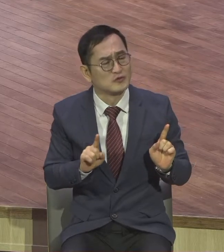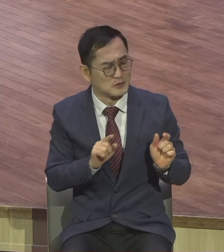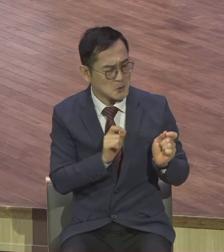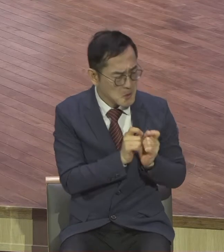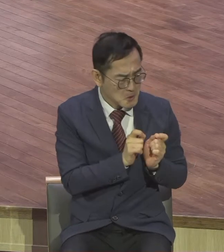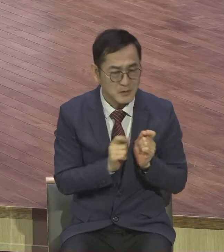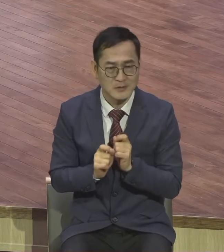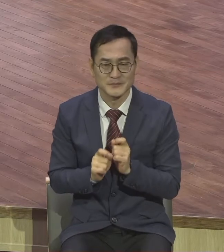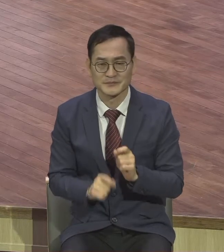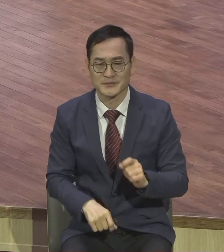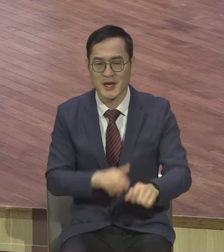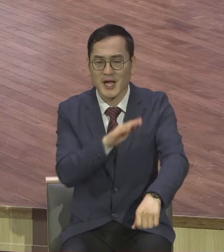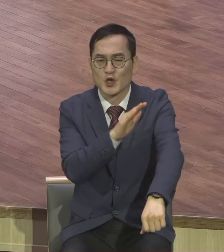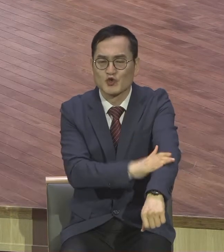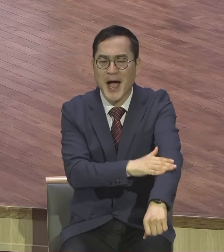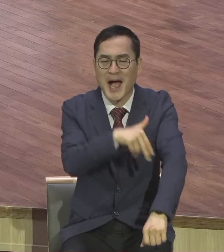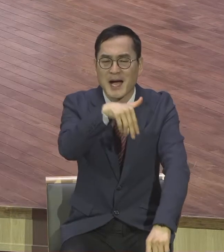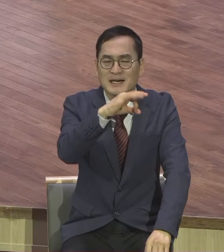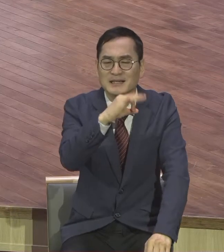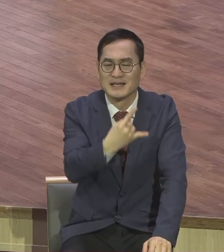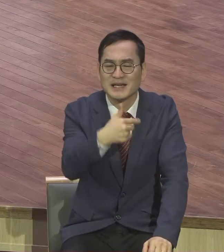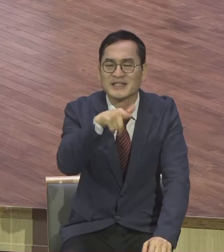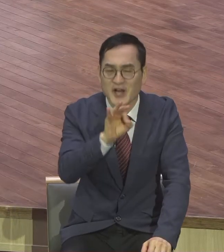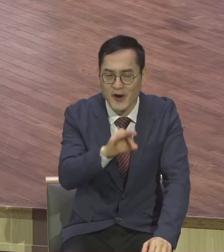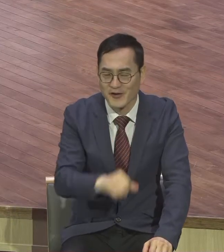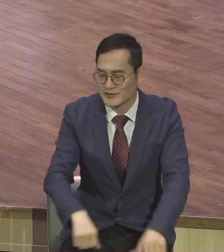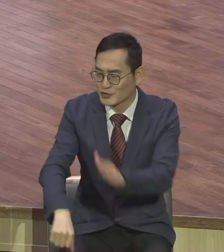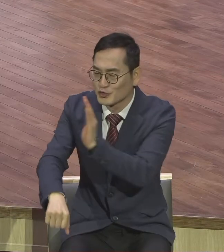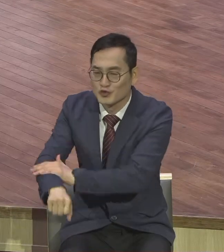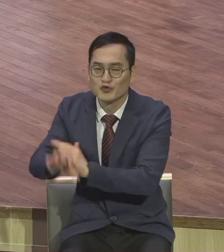자의적 의적 그랬습니다 우측 자측에